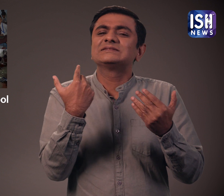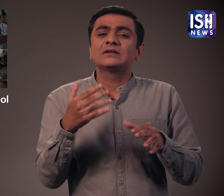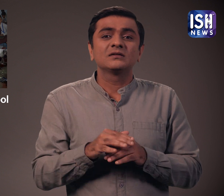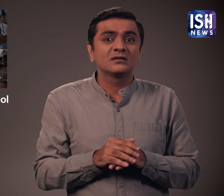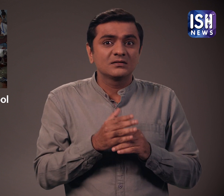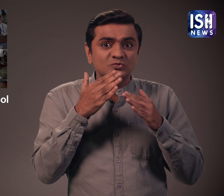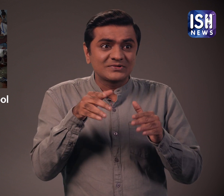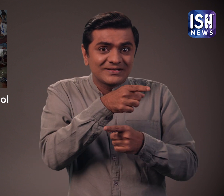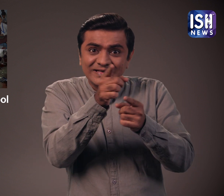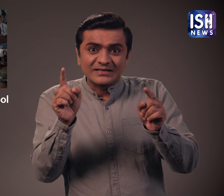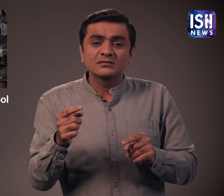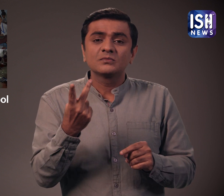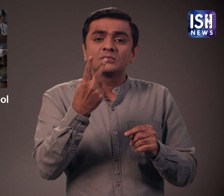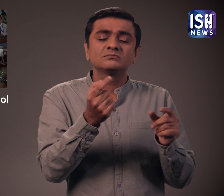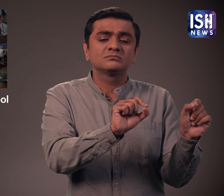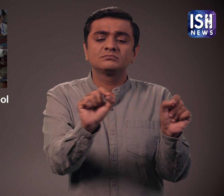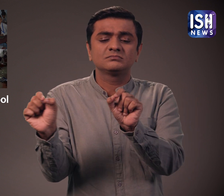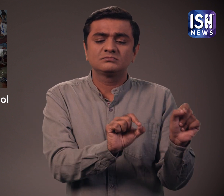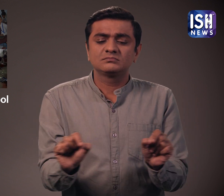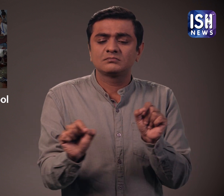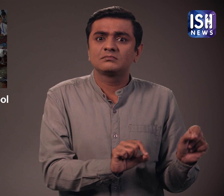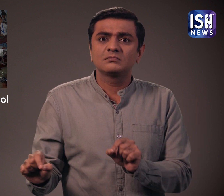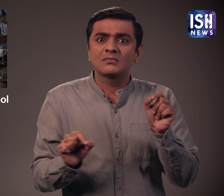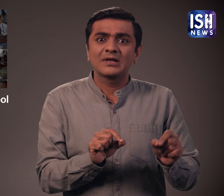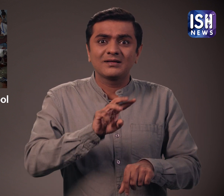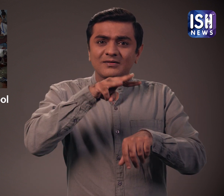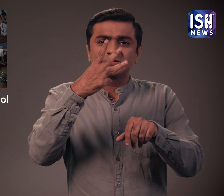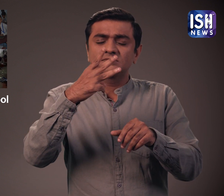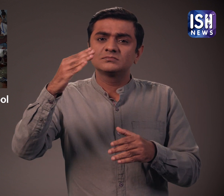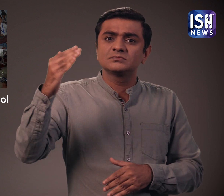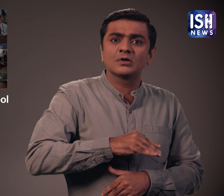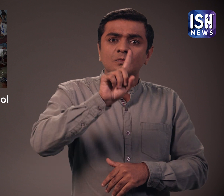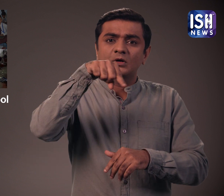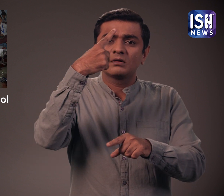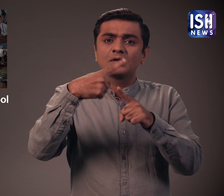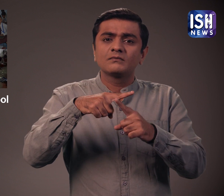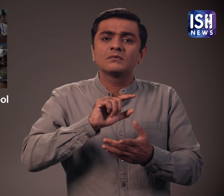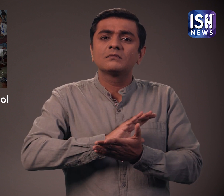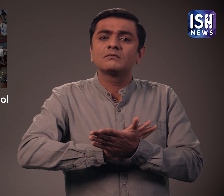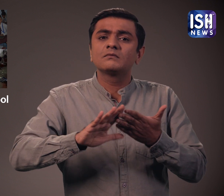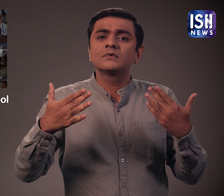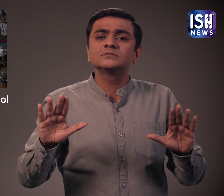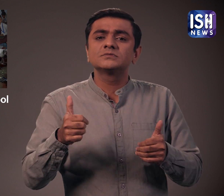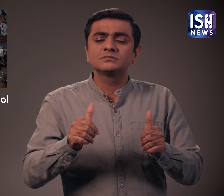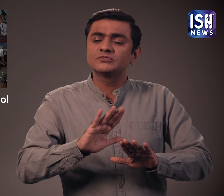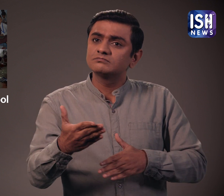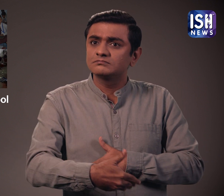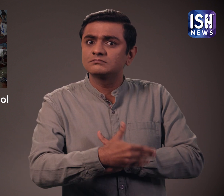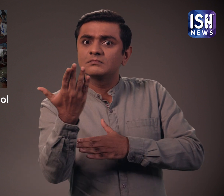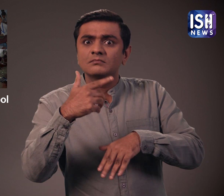देंगे हाला कि ये चात्र तीन घंटे की परिक्षा दुनों हातों से लिख कर डेर घंटे में ही पूरी कर